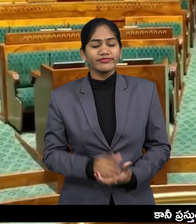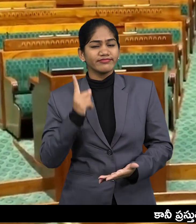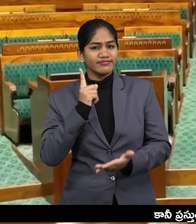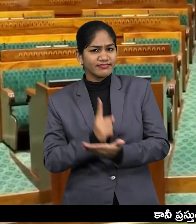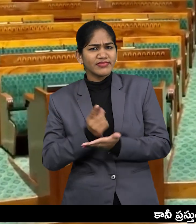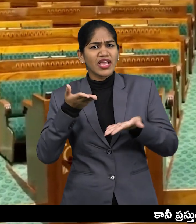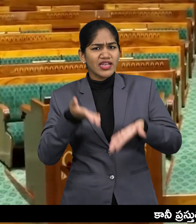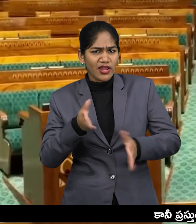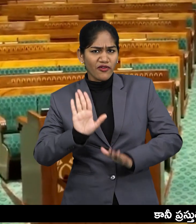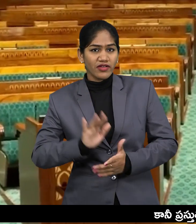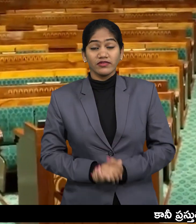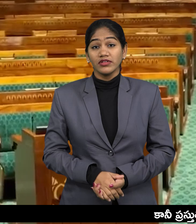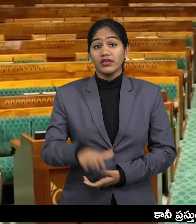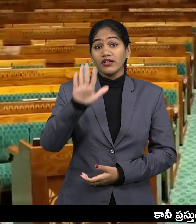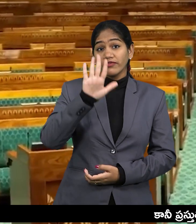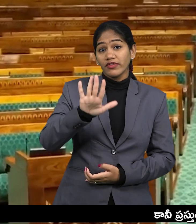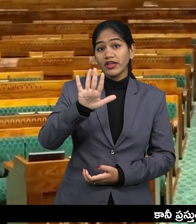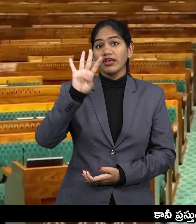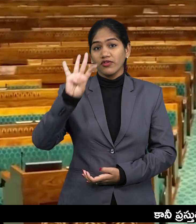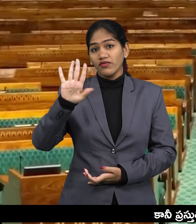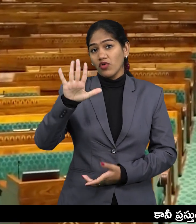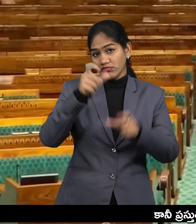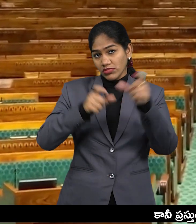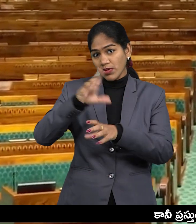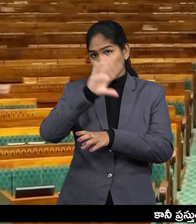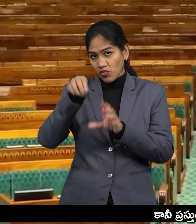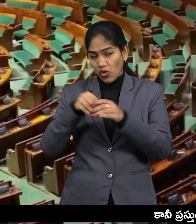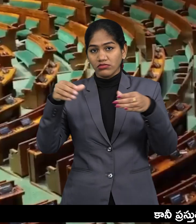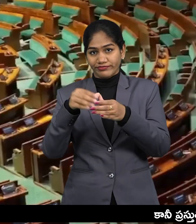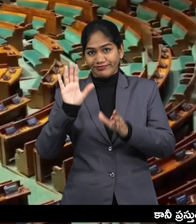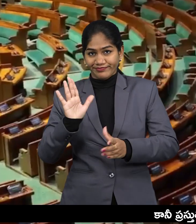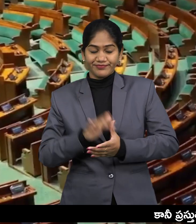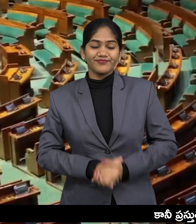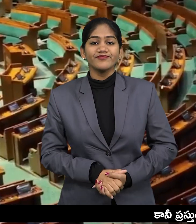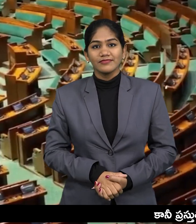కానీ ప్రస్తుతం 545 మంది సభ్యులు ఉన్నారు.